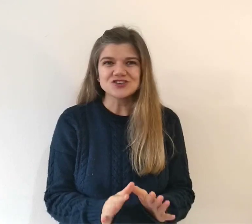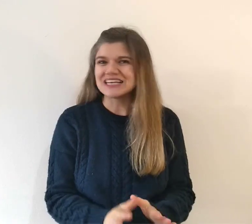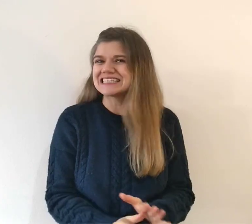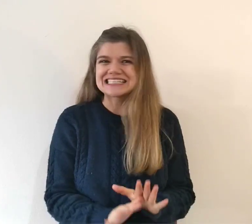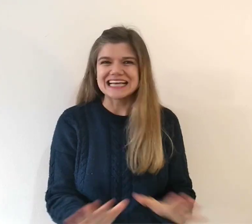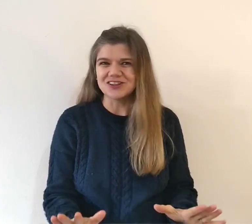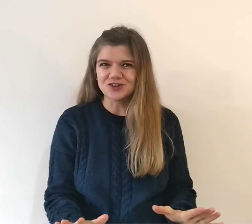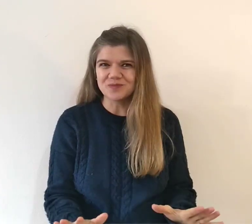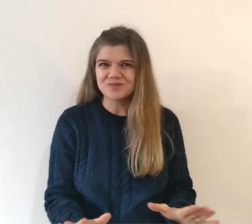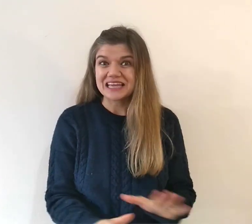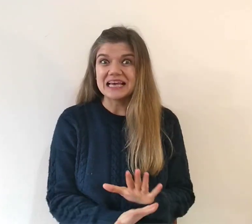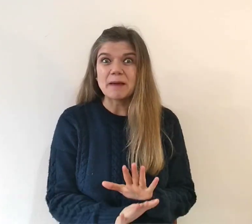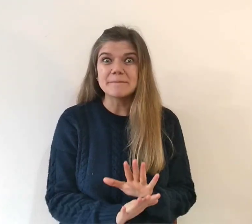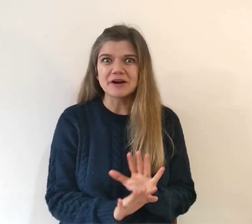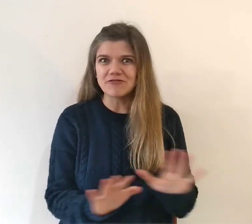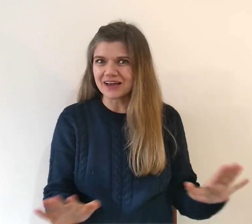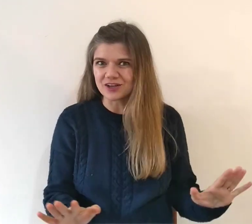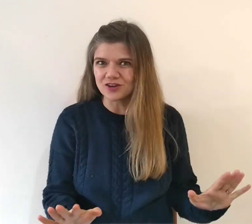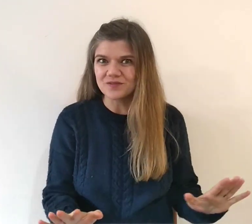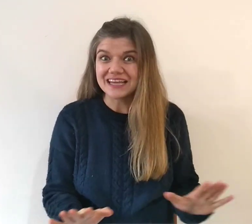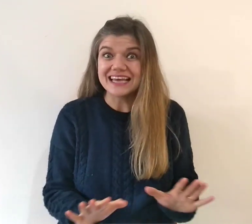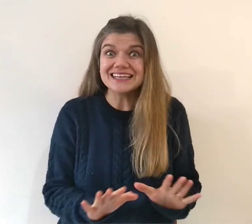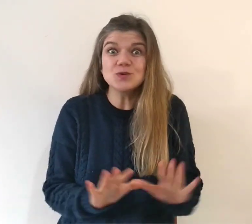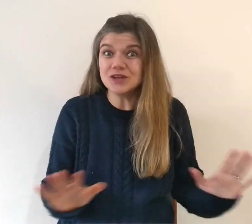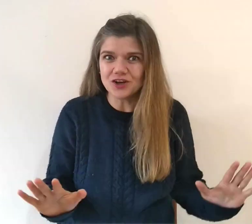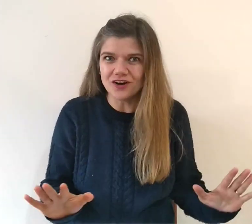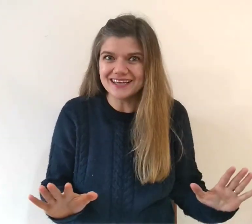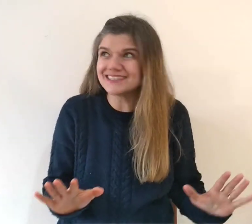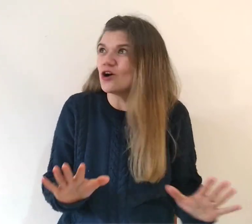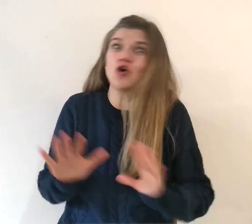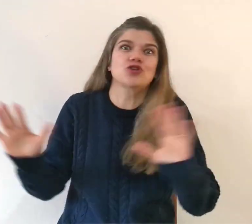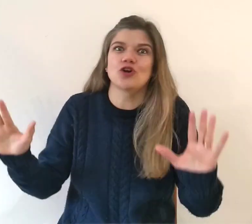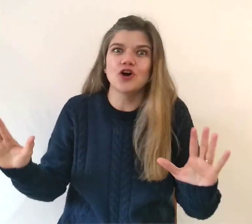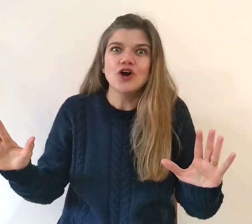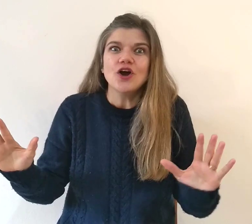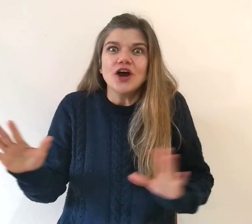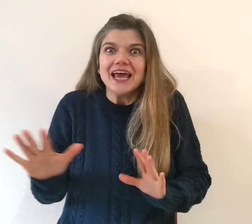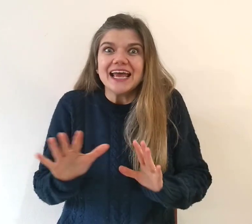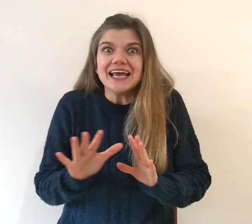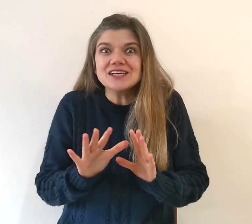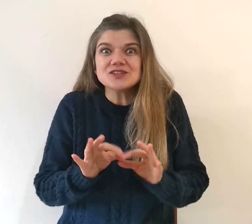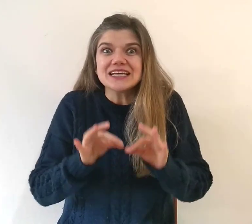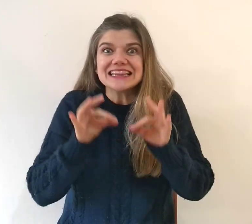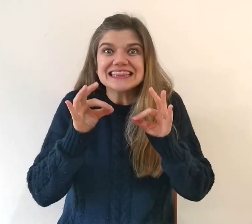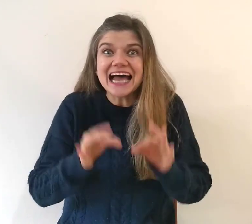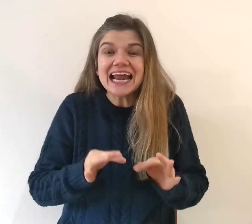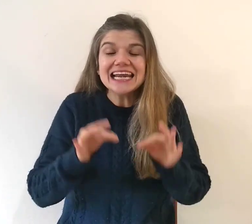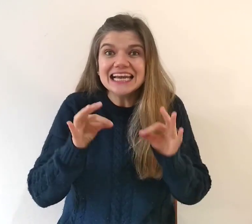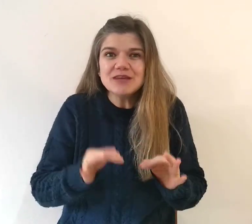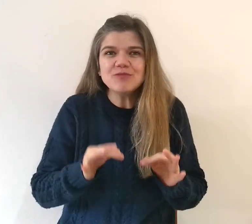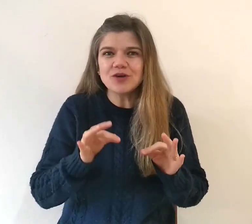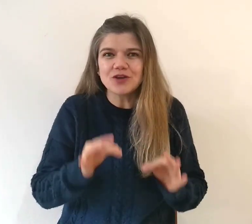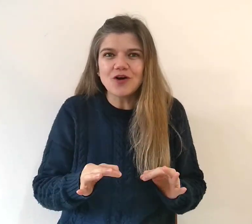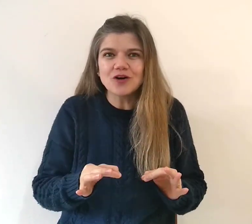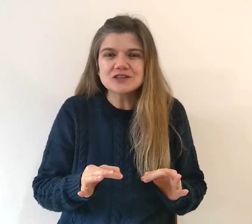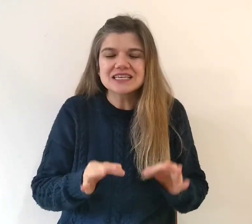es santo, es perfecto, es único, es otro, es tan limpio de ojos que